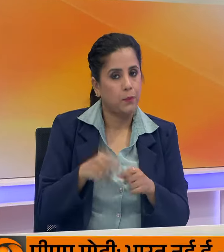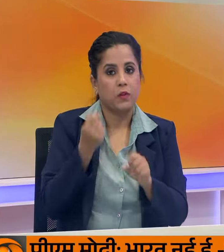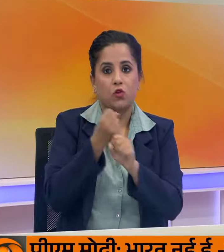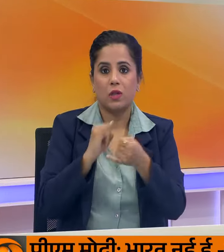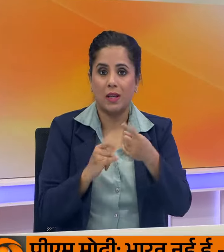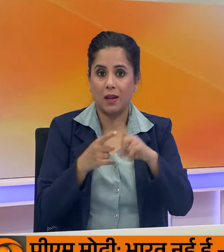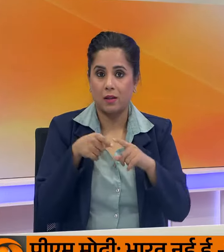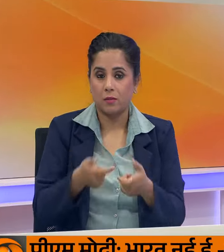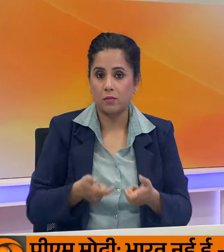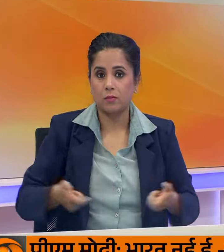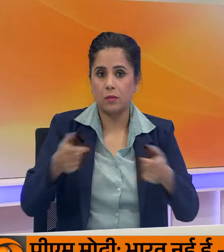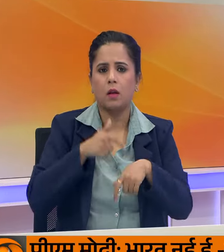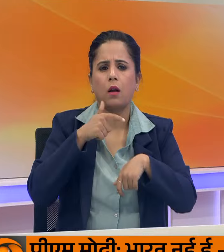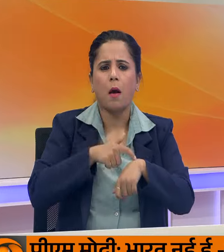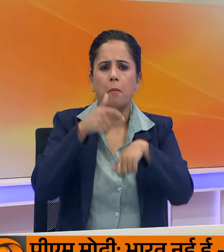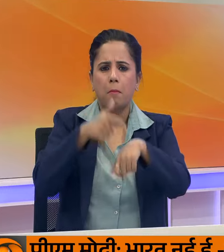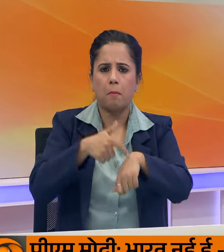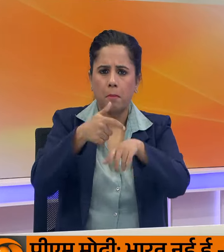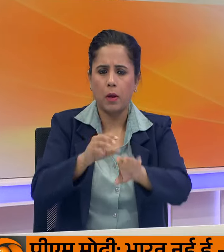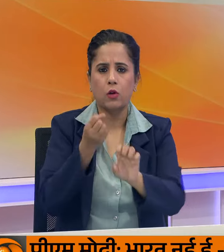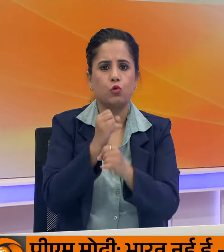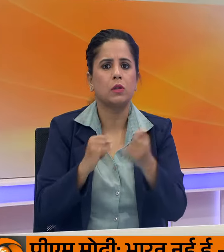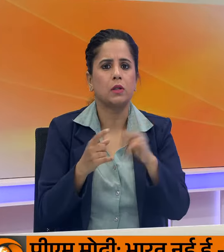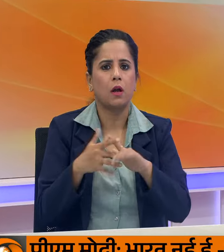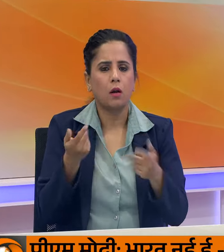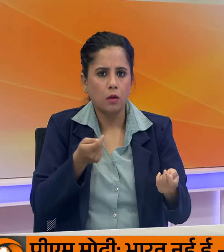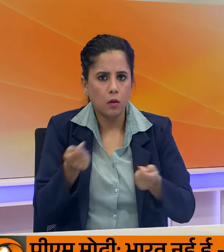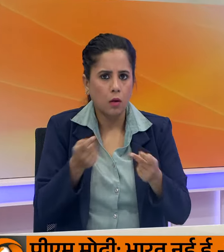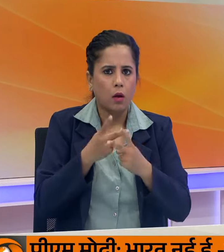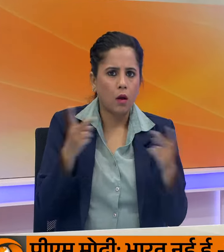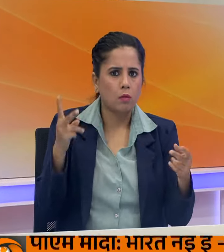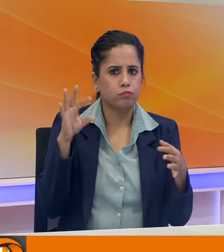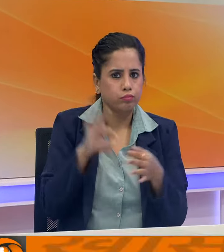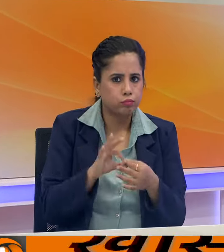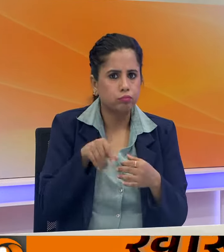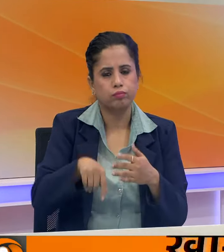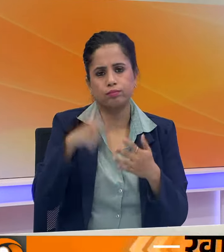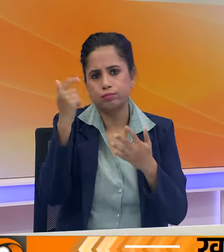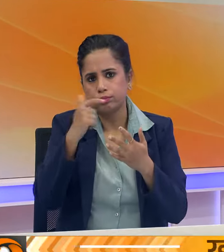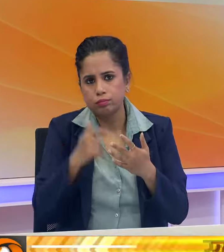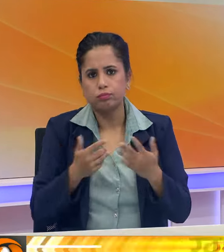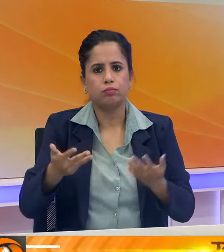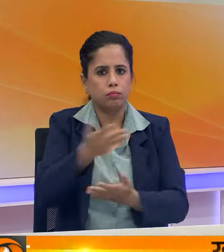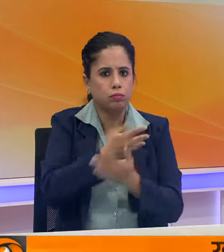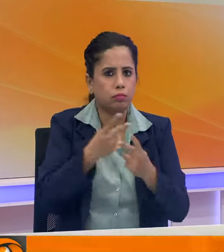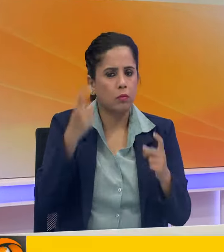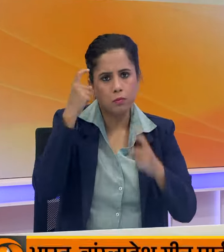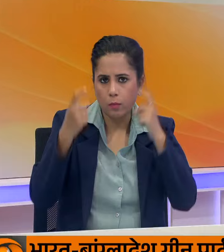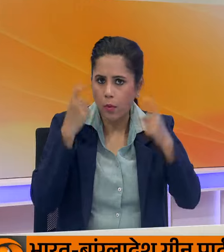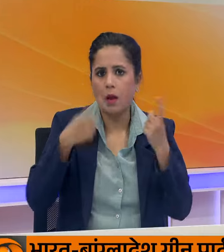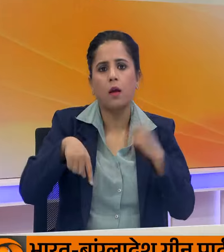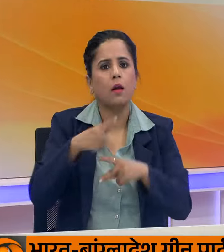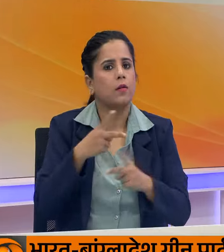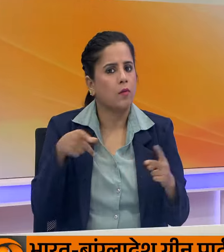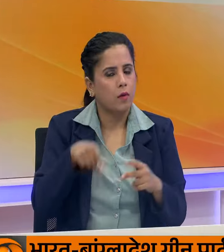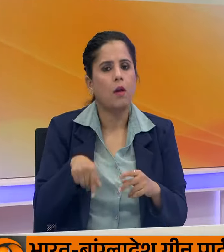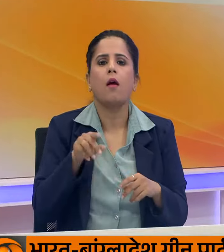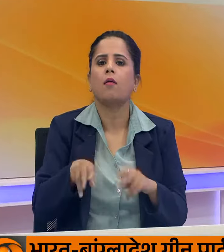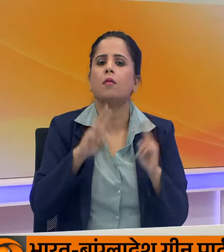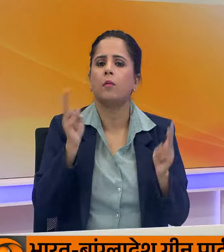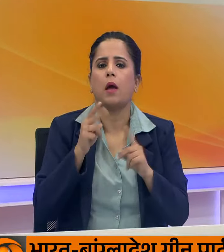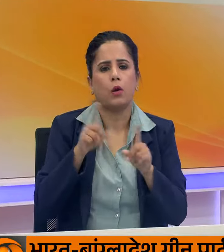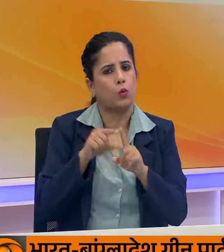जीएसटी परिषद समय-समय पर जीएसटी व्यवस्था से संबंधित मामलों पर विचार विमर्श करने के लिए यह